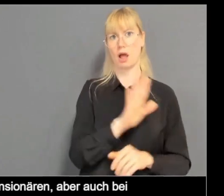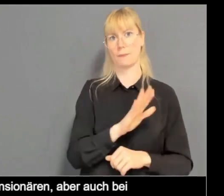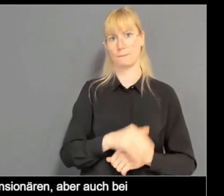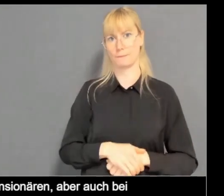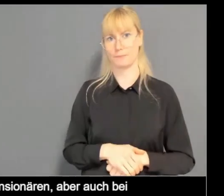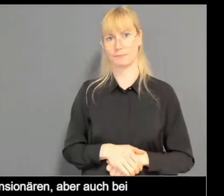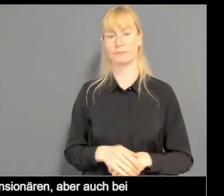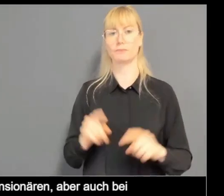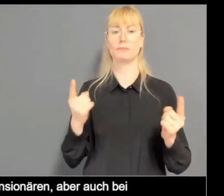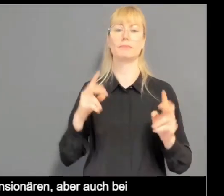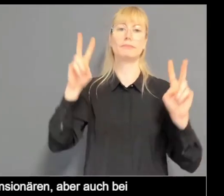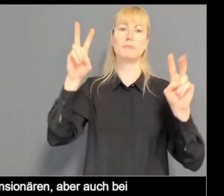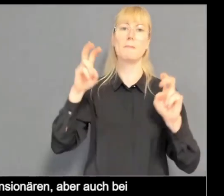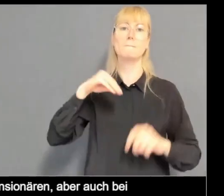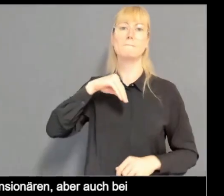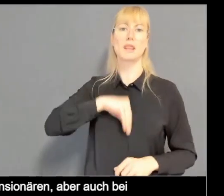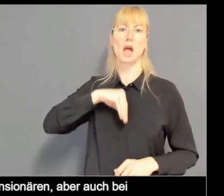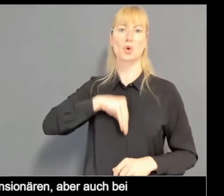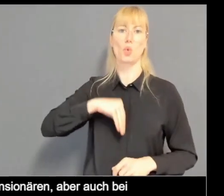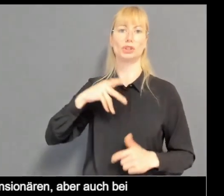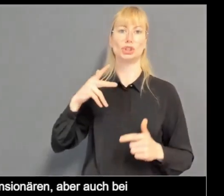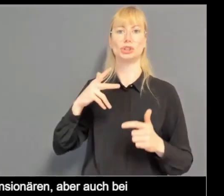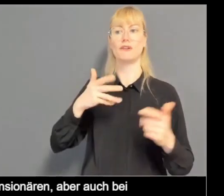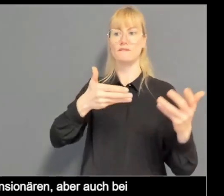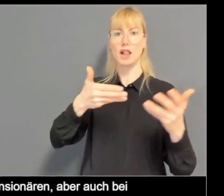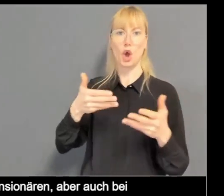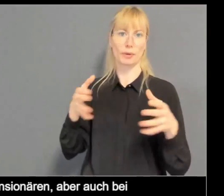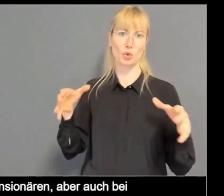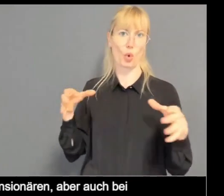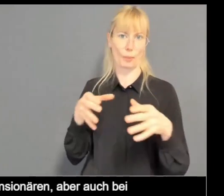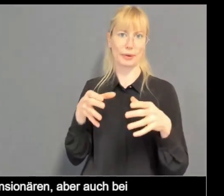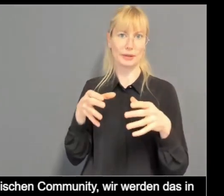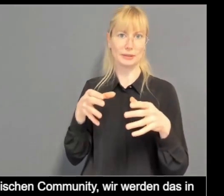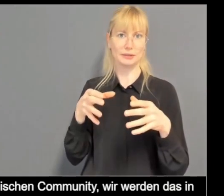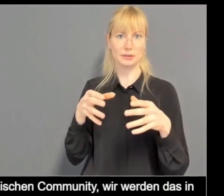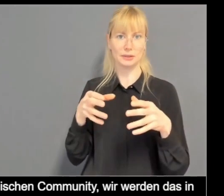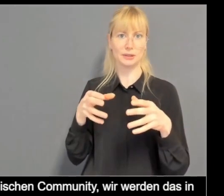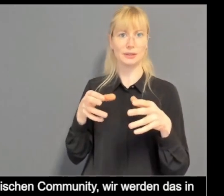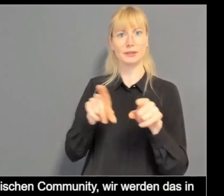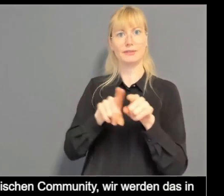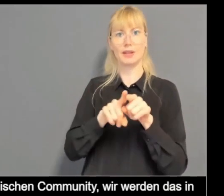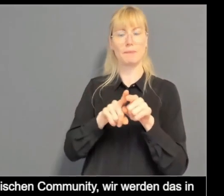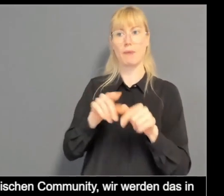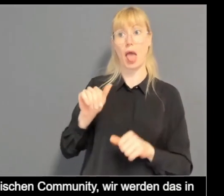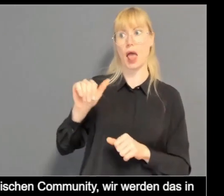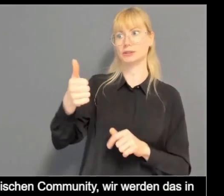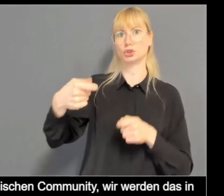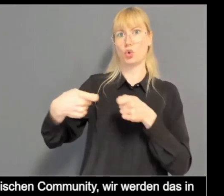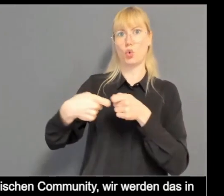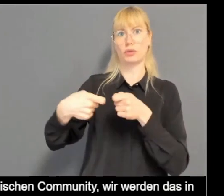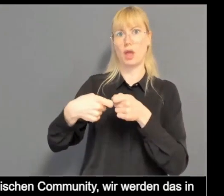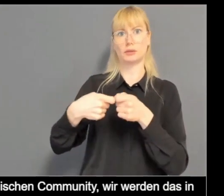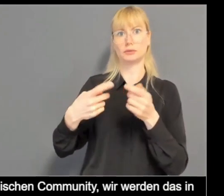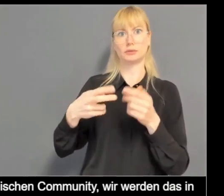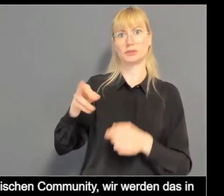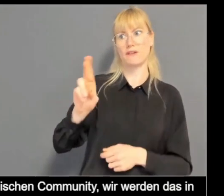um weiter die sogenannten pädagogischen Willkommensgruppen auch auszugestalten und